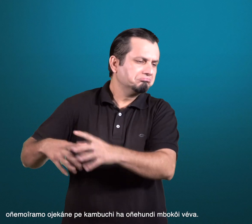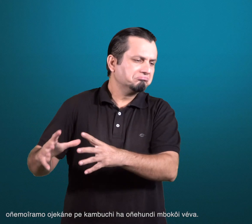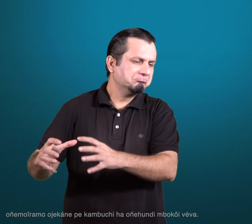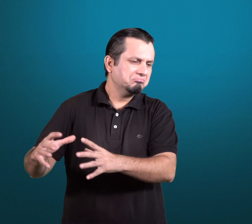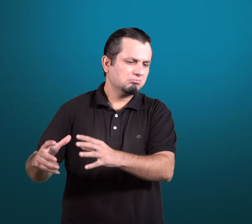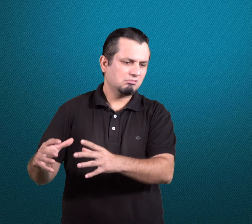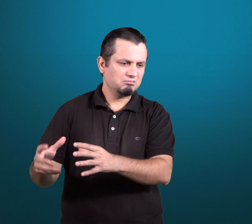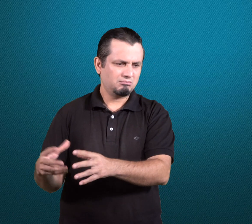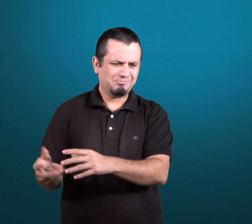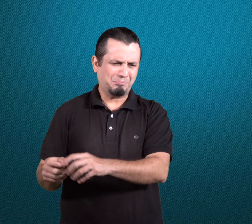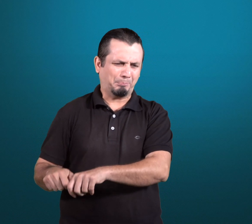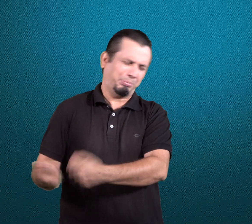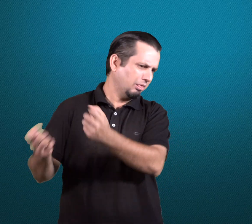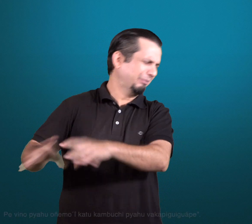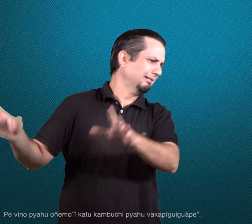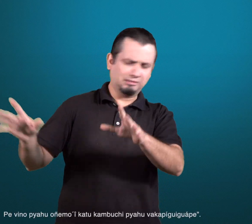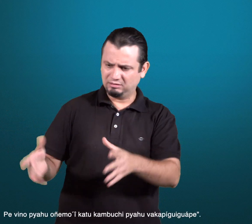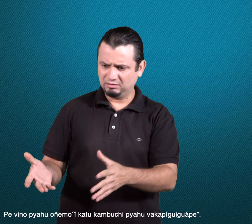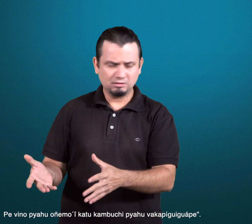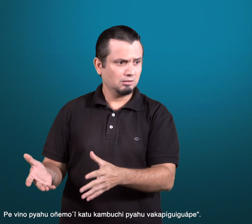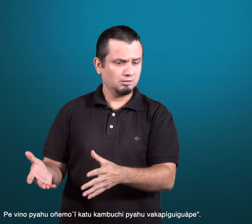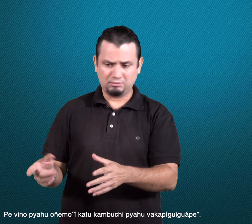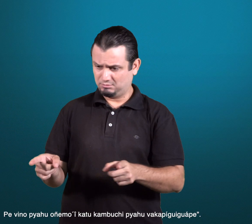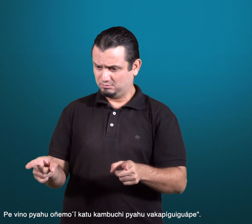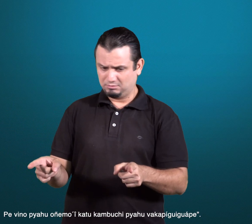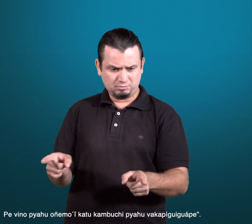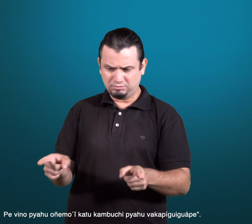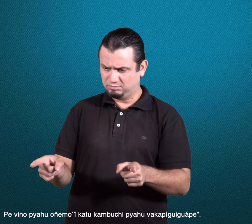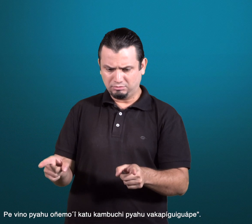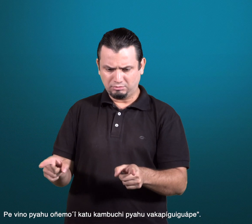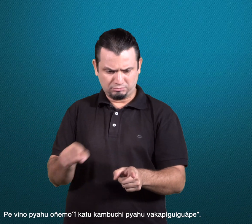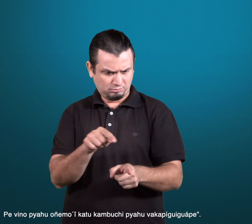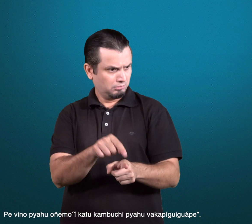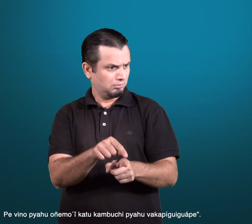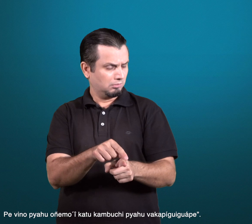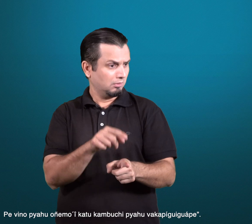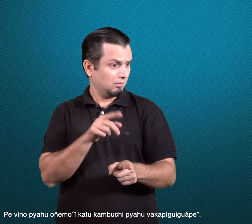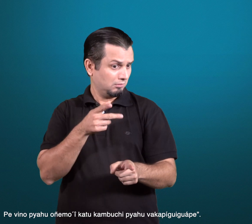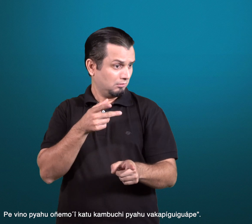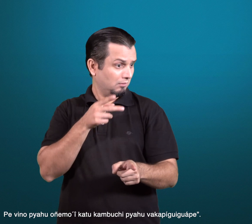mokõivéva. Pe vino pyahu oñemoĩ katu kambuchi pyahúva kapípe guápe.